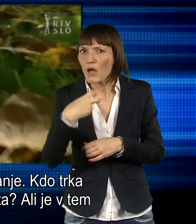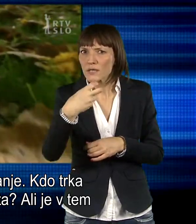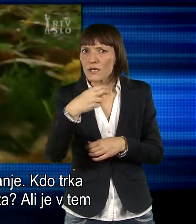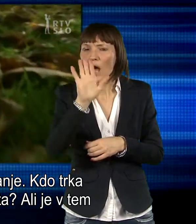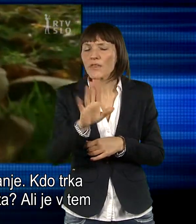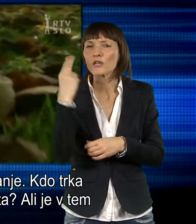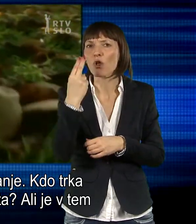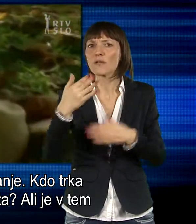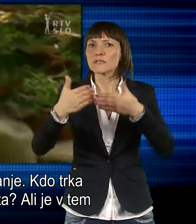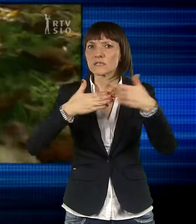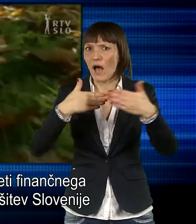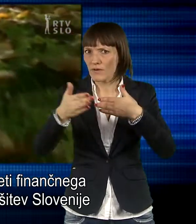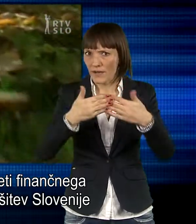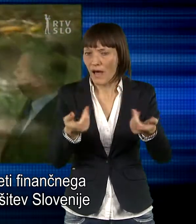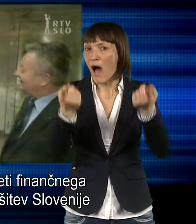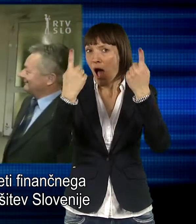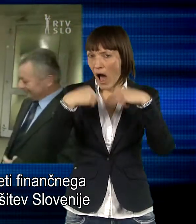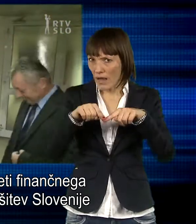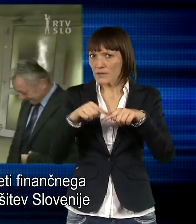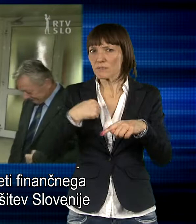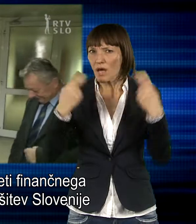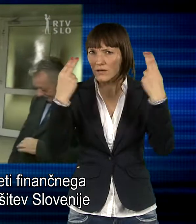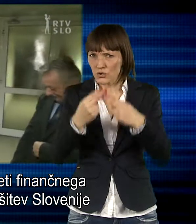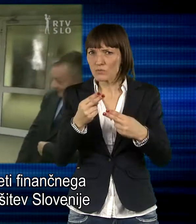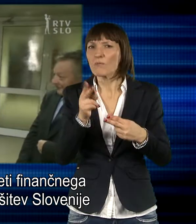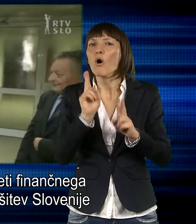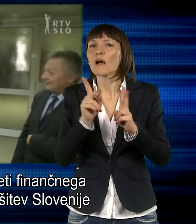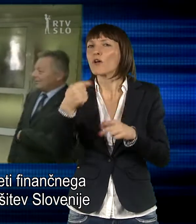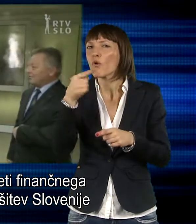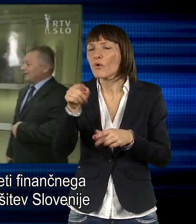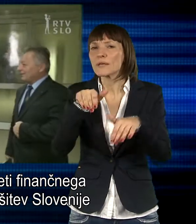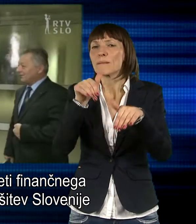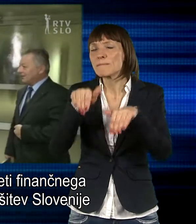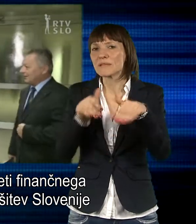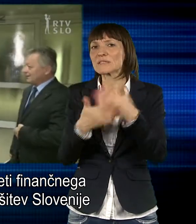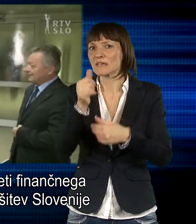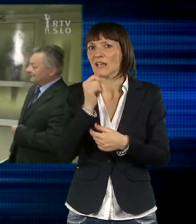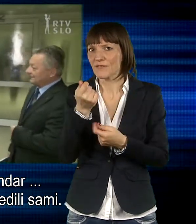slovenska vrata? Ali je v tem kontekstu razumeti finančnega ministra, da